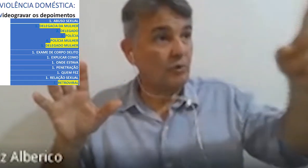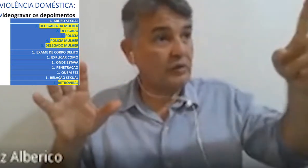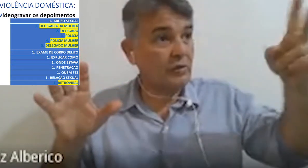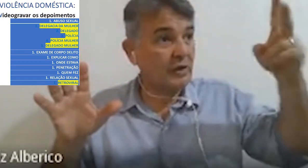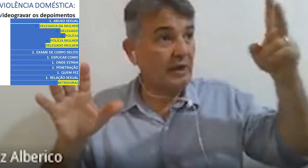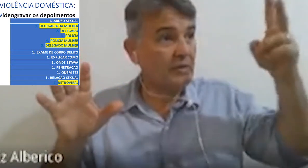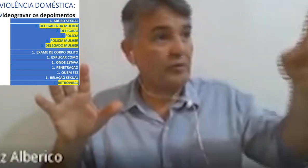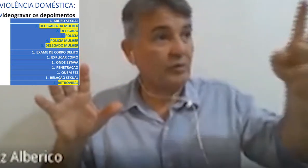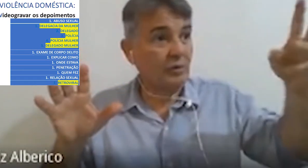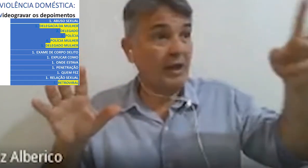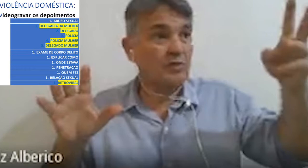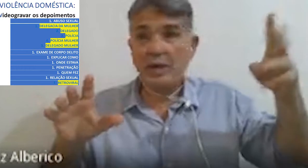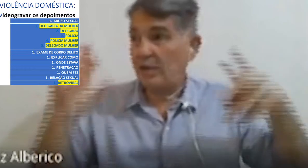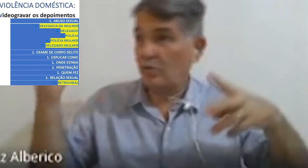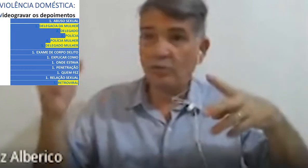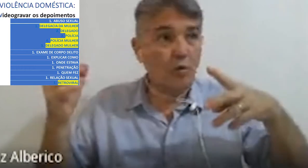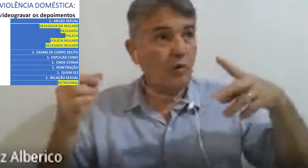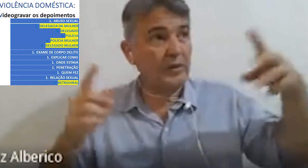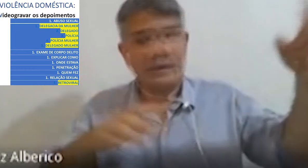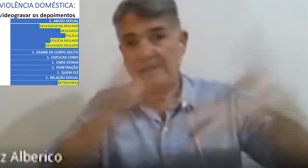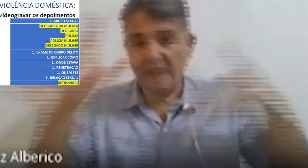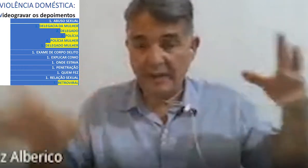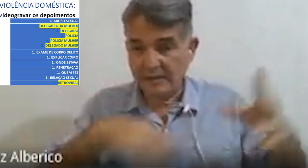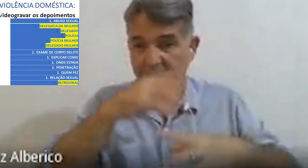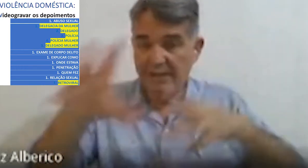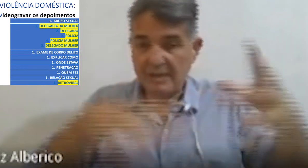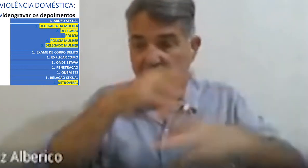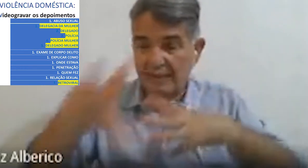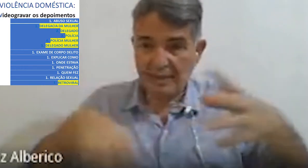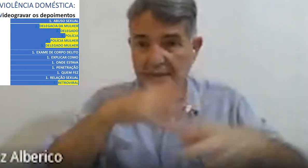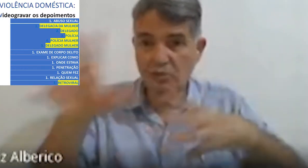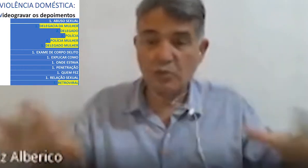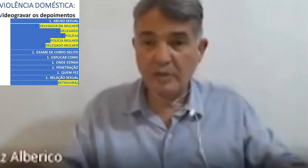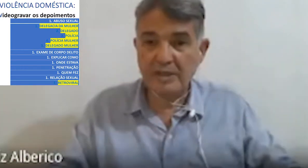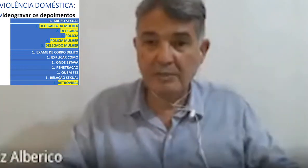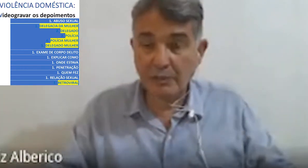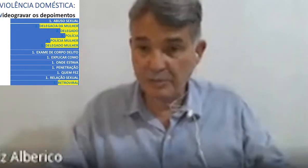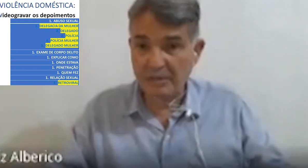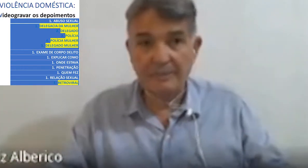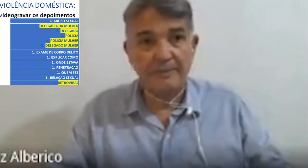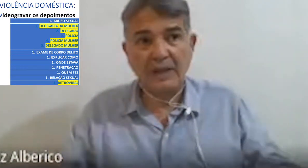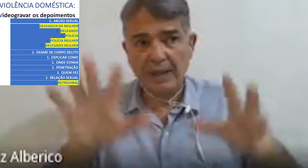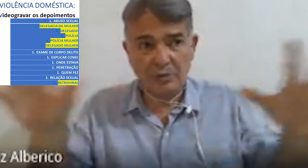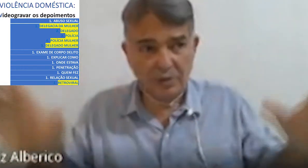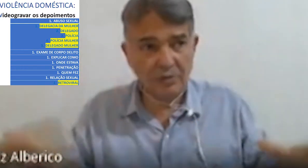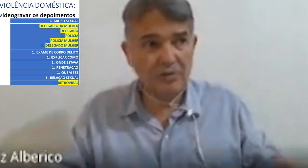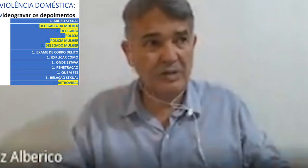Duas mulheres ou 3 mulheres com um homem e assim vai. Essa suruba, nessa bagunça, tá lá nos vídeos de